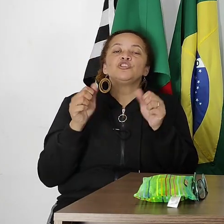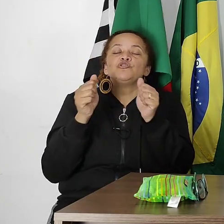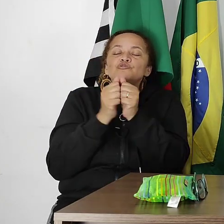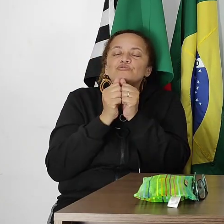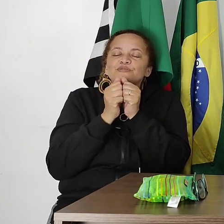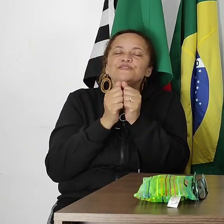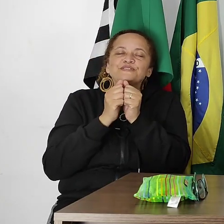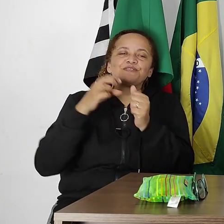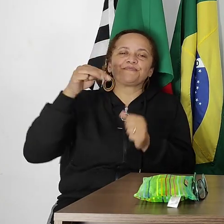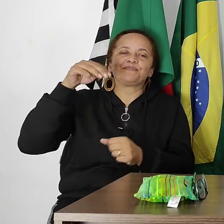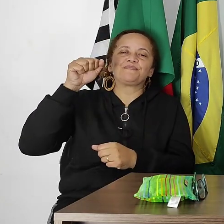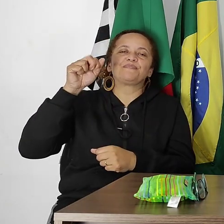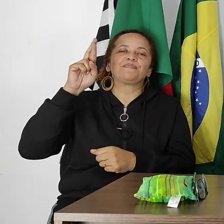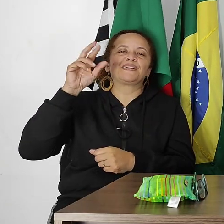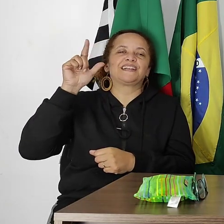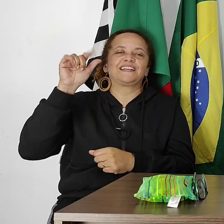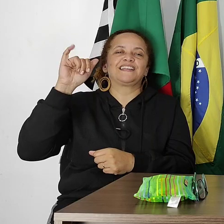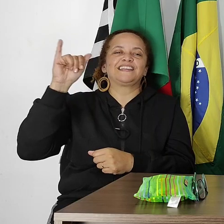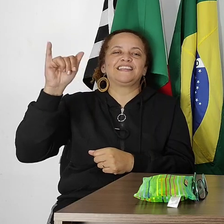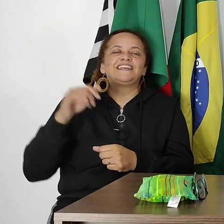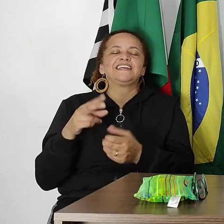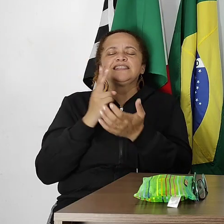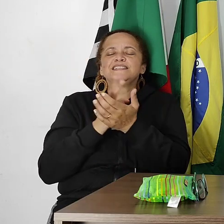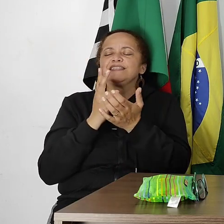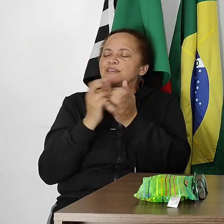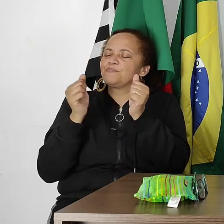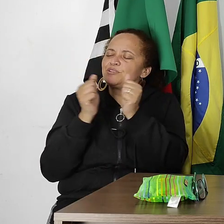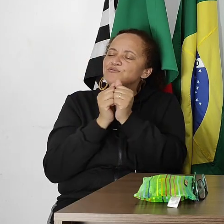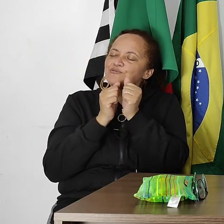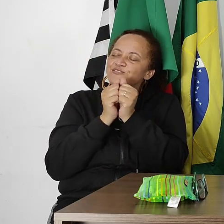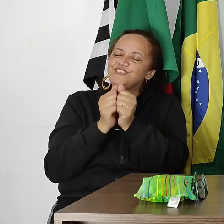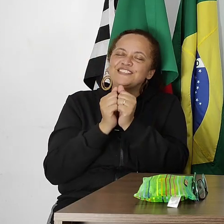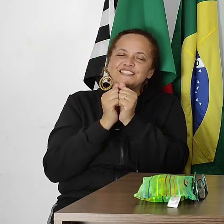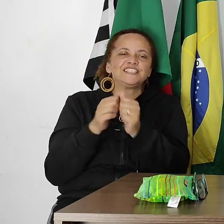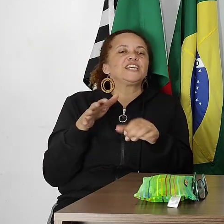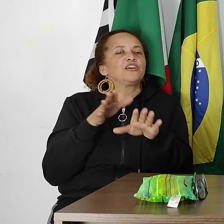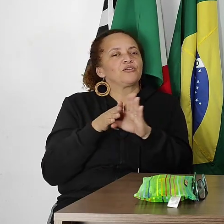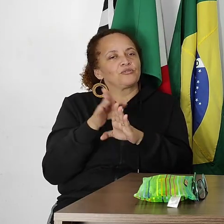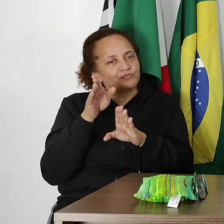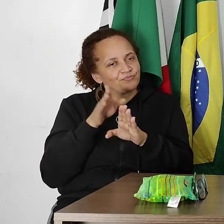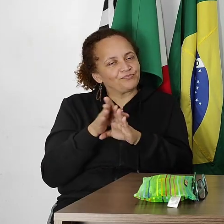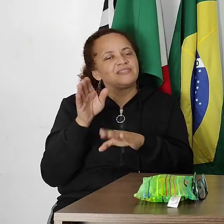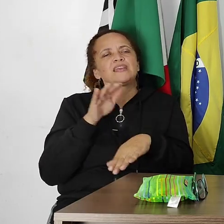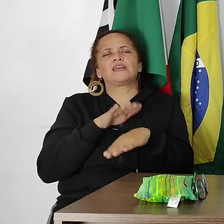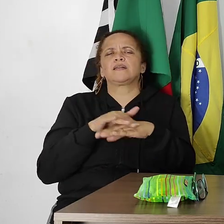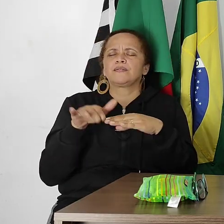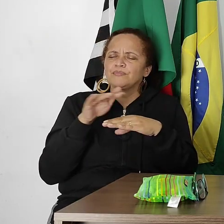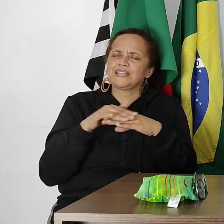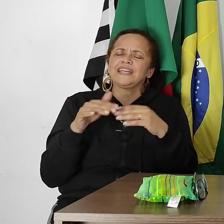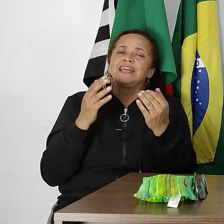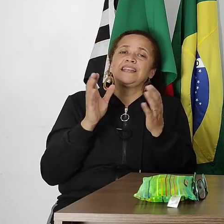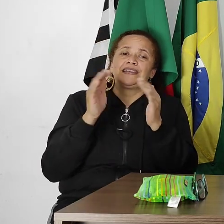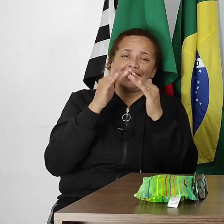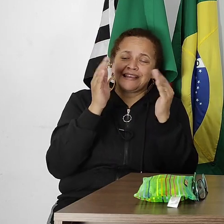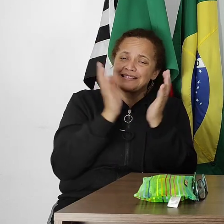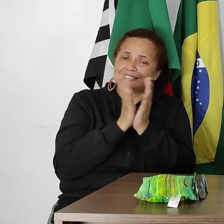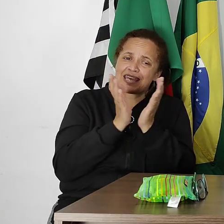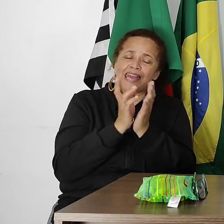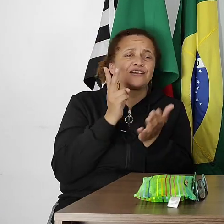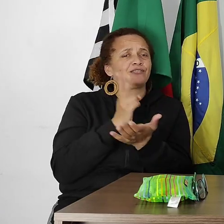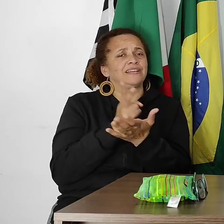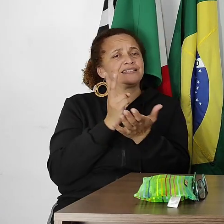estavam sempre, né, na minha casa, me ajudando, me aconselhando, na célula, né? Acompanhou toda a jornada do